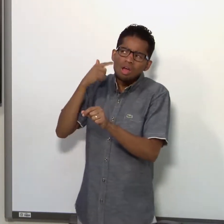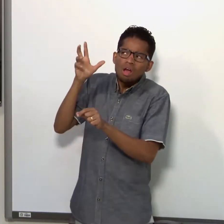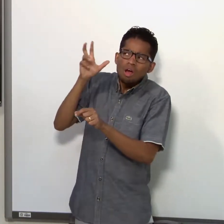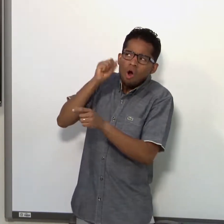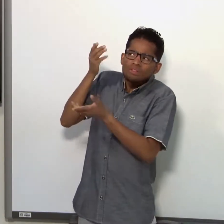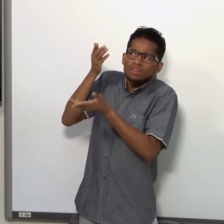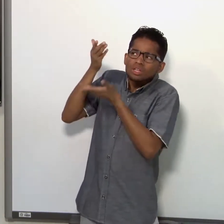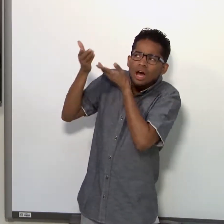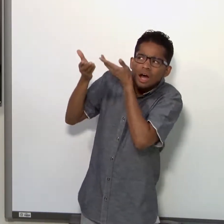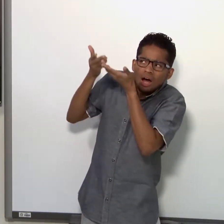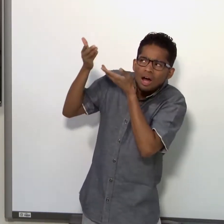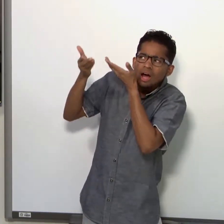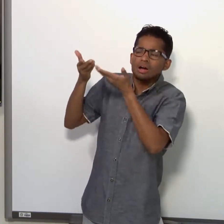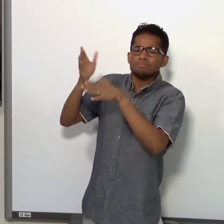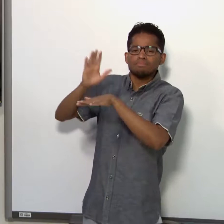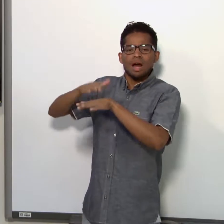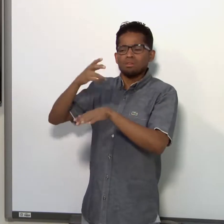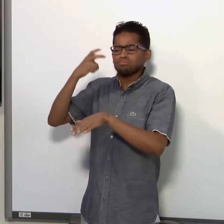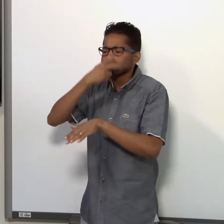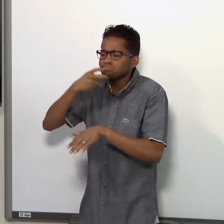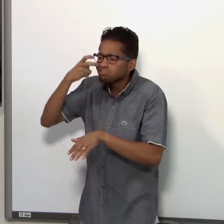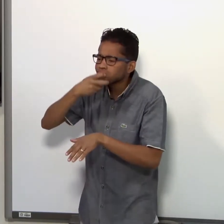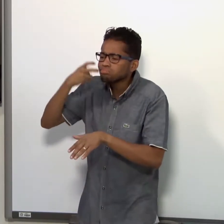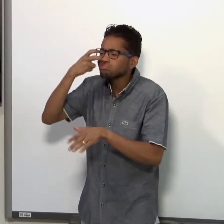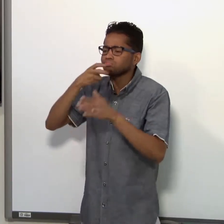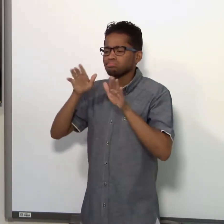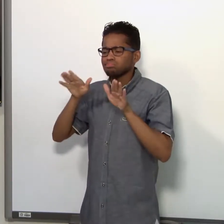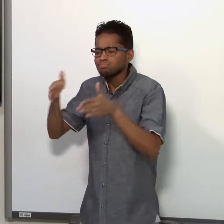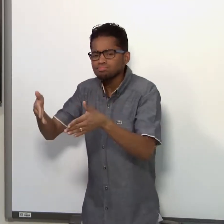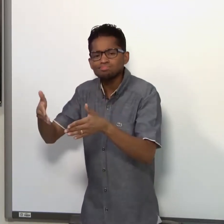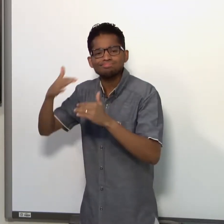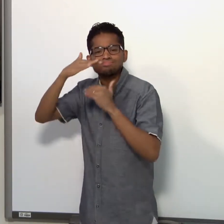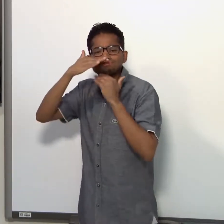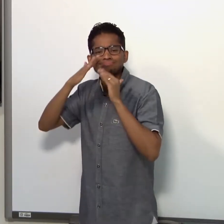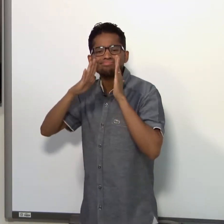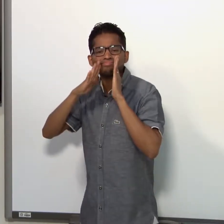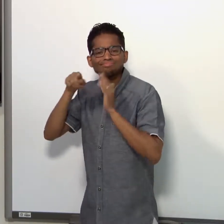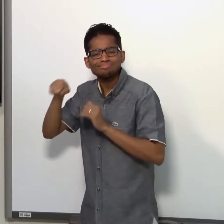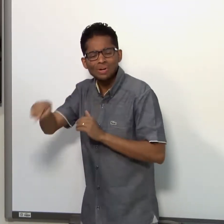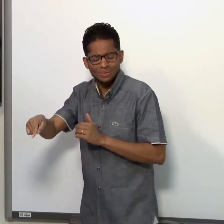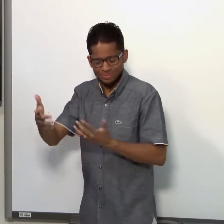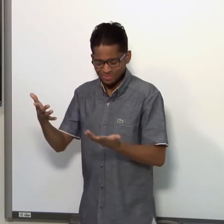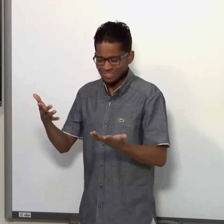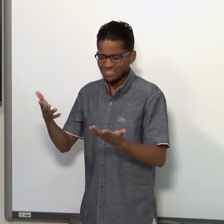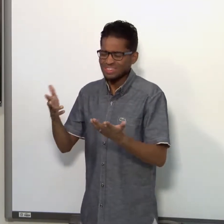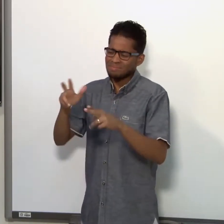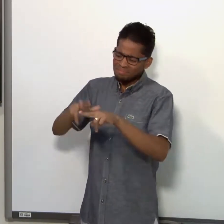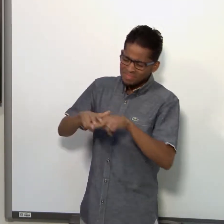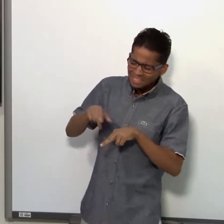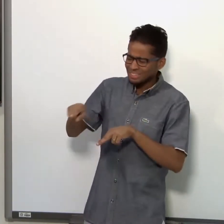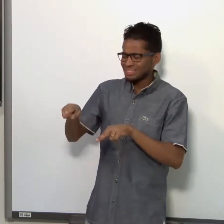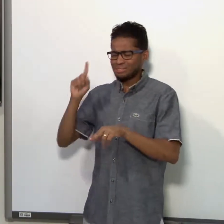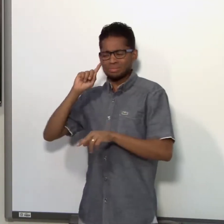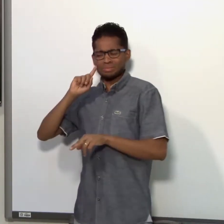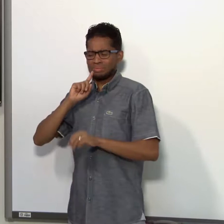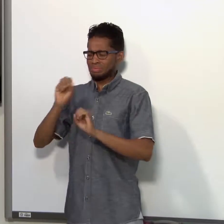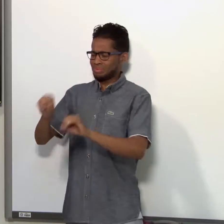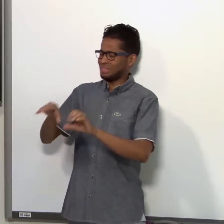o foco ainda continua sendo no tratamento, na oralização, na audição, o